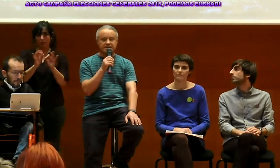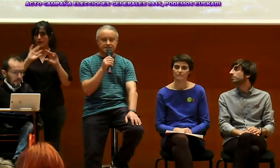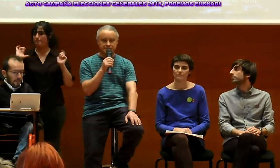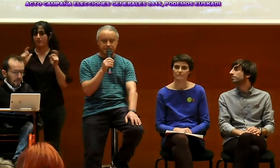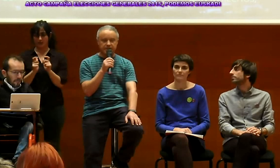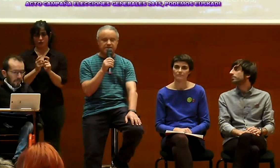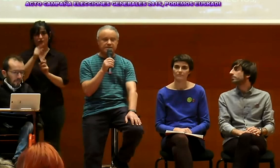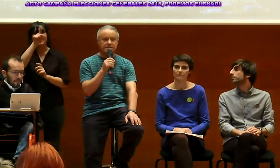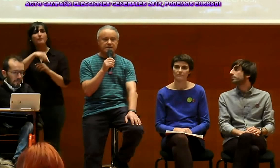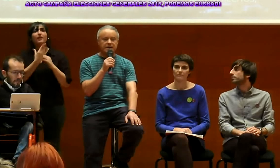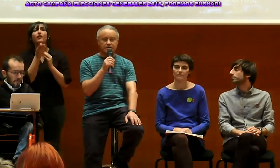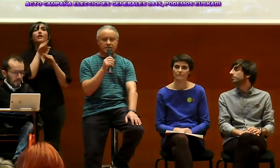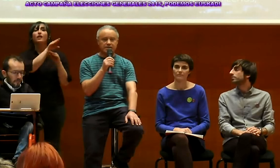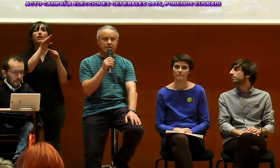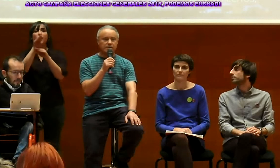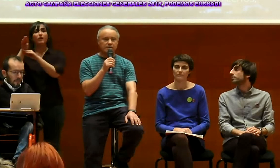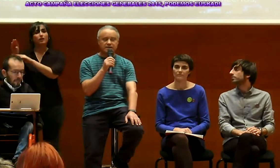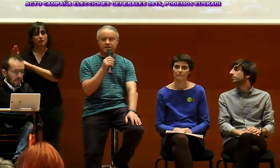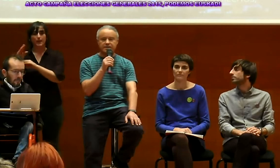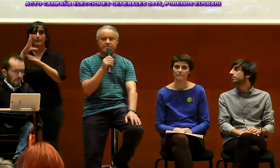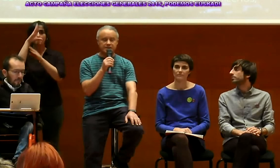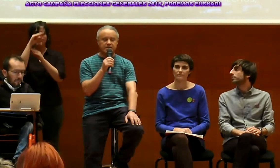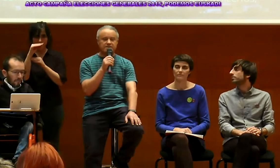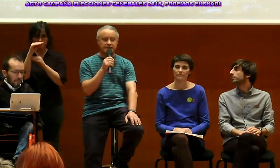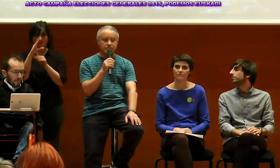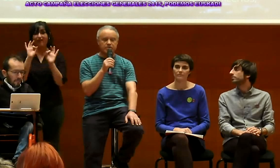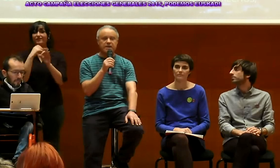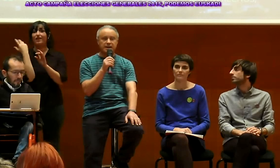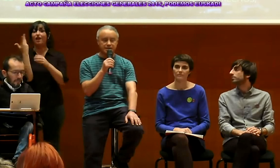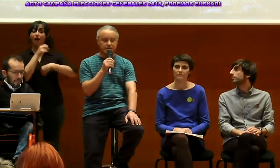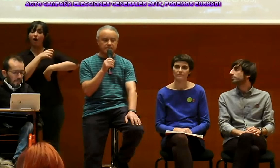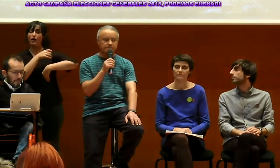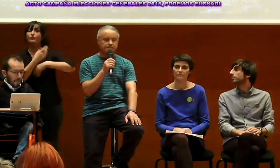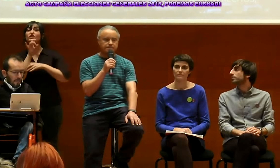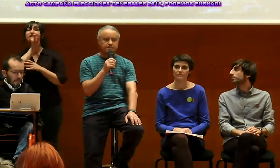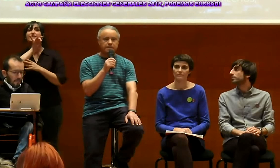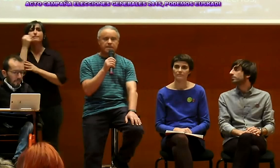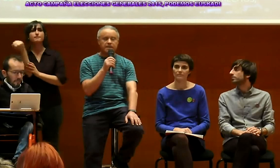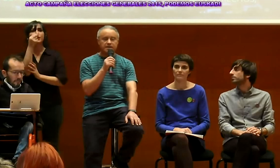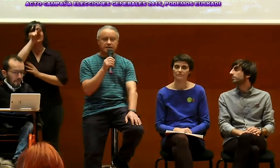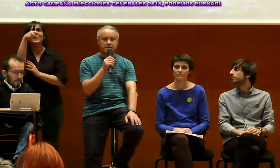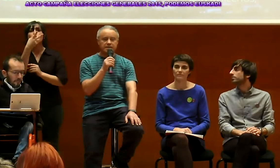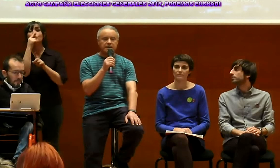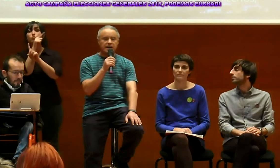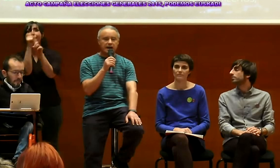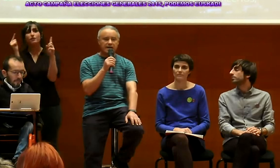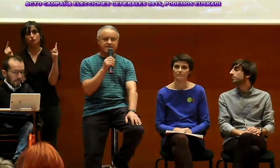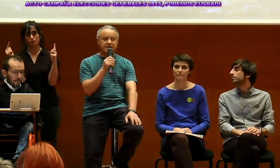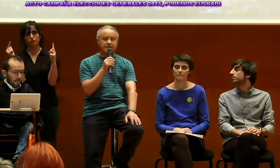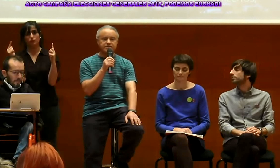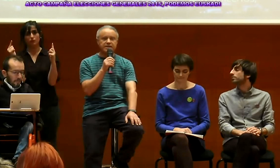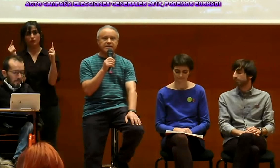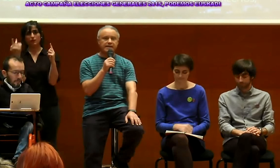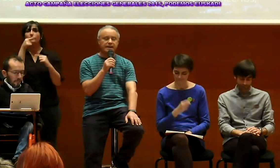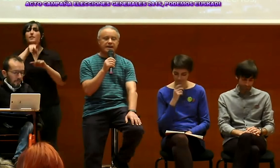las retribuciones ahorrando 15 millones de euros al año y al